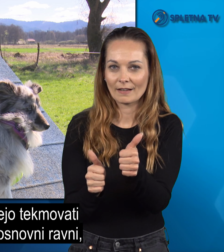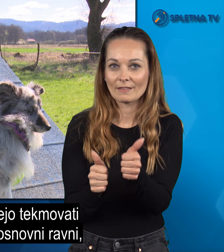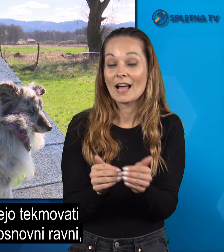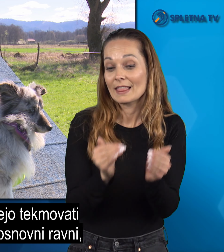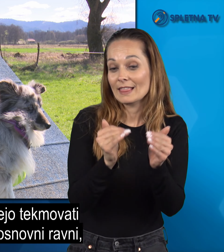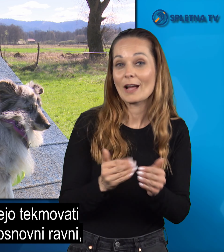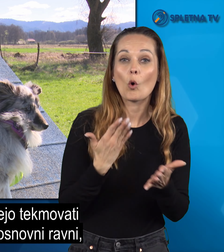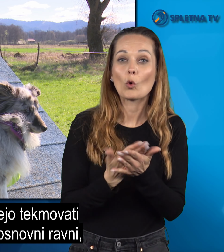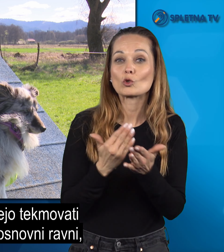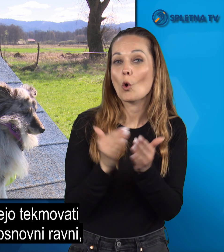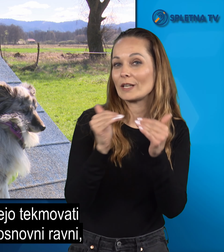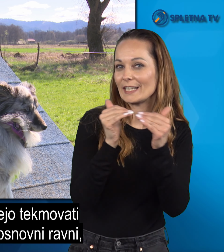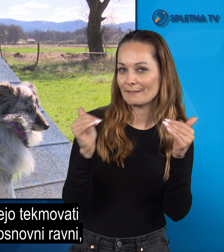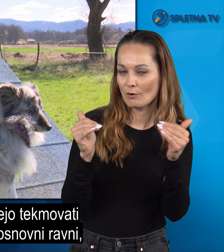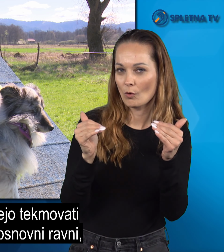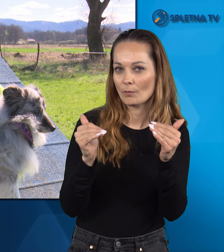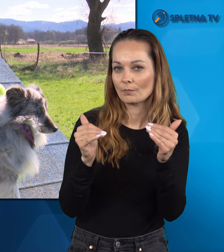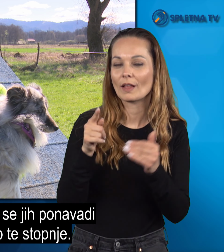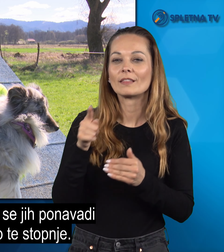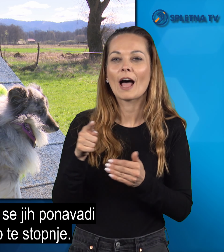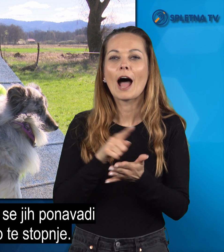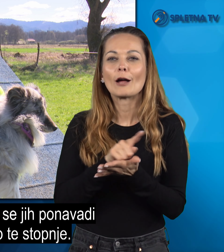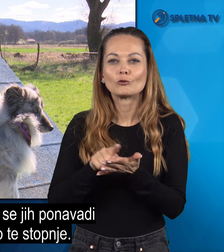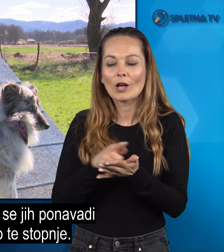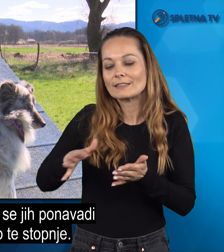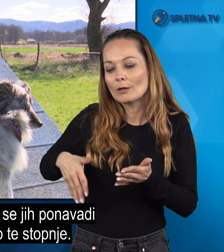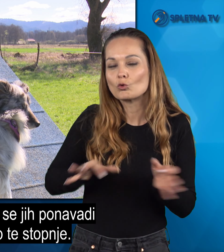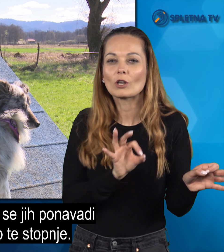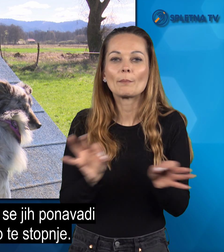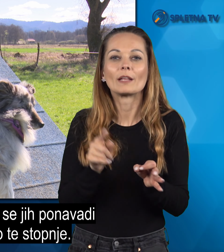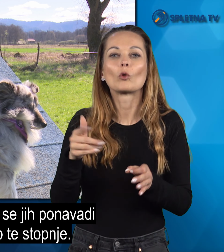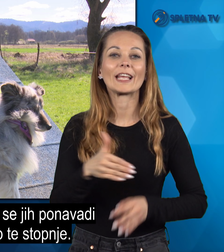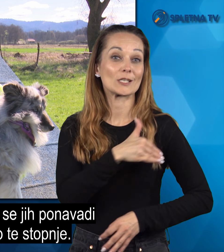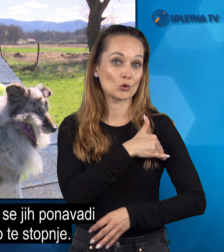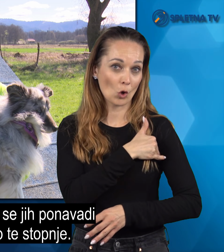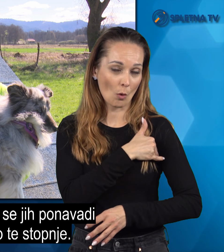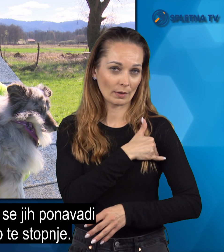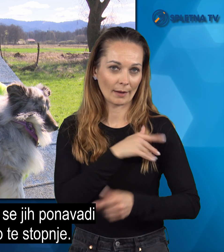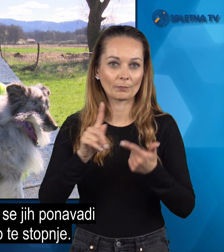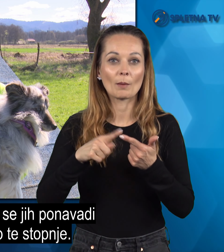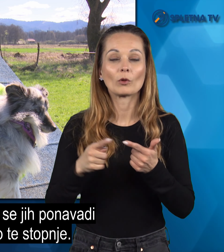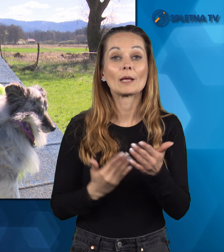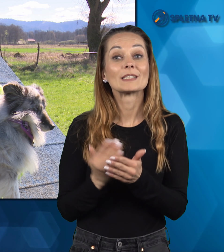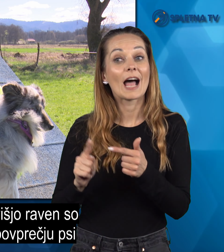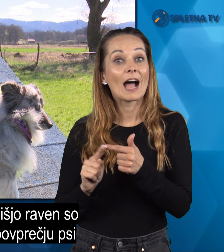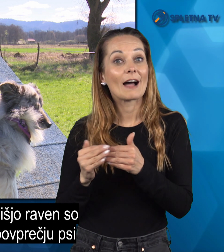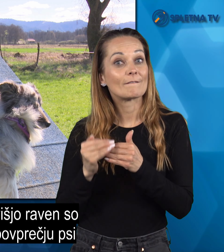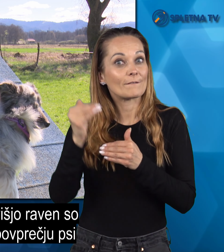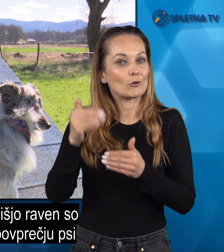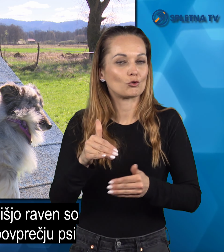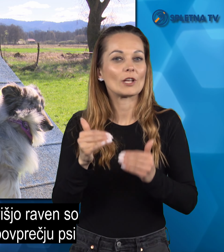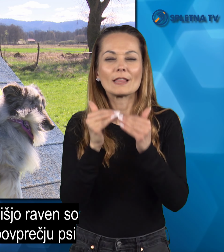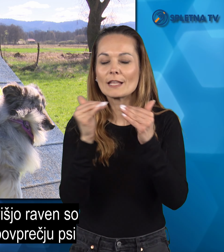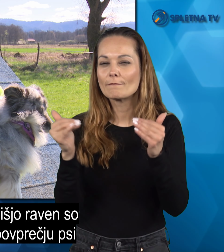v najnižjem, osnovnem nivoju, tako da do takrat se jih ponavadi pripravi do te stopnje. Potem za